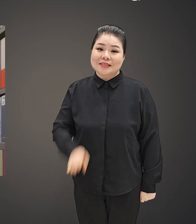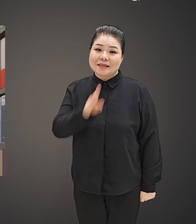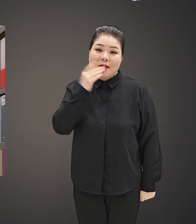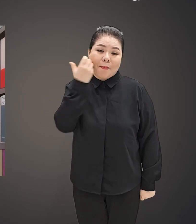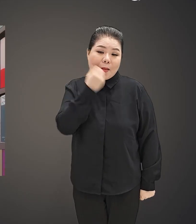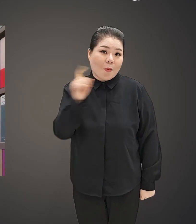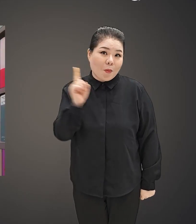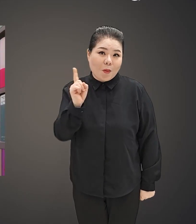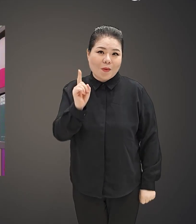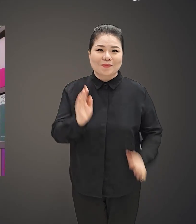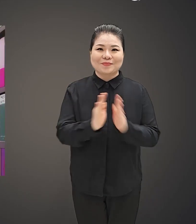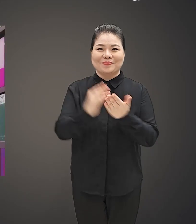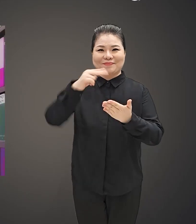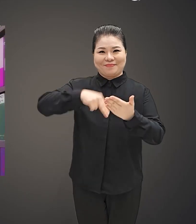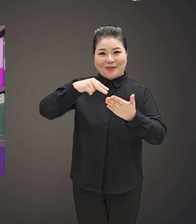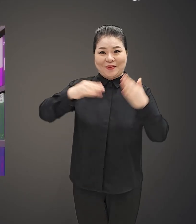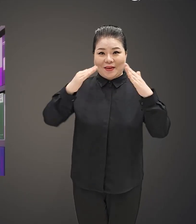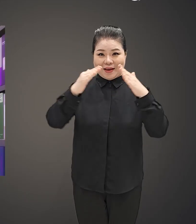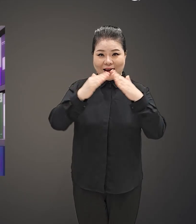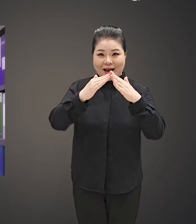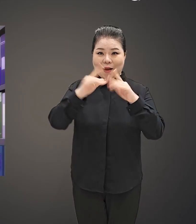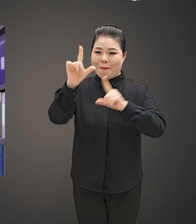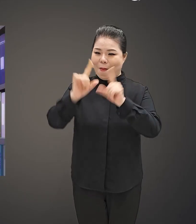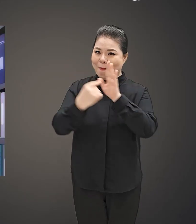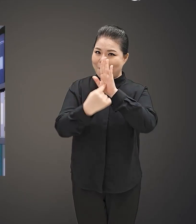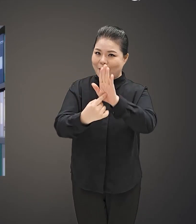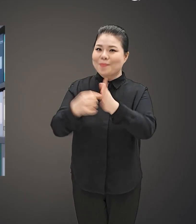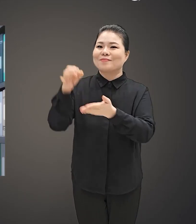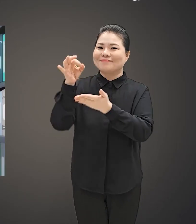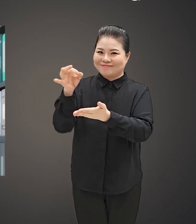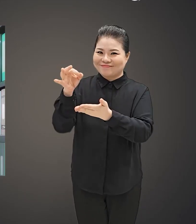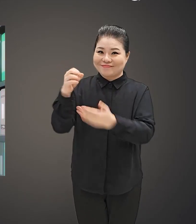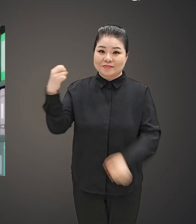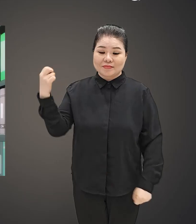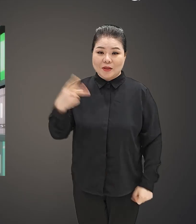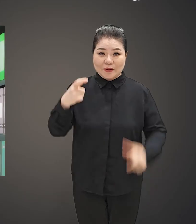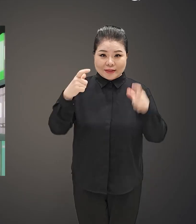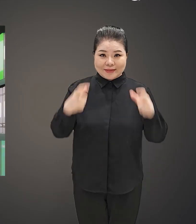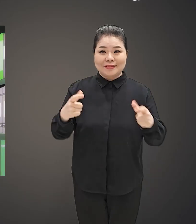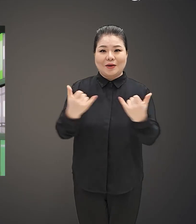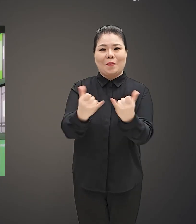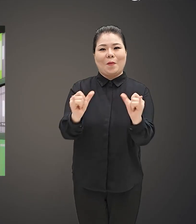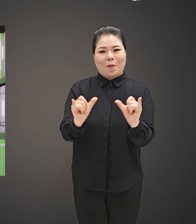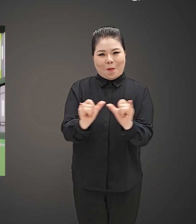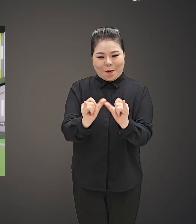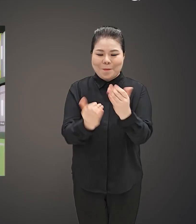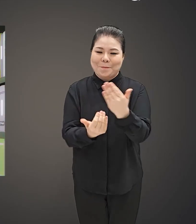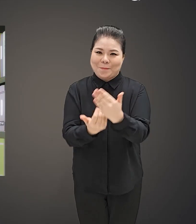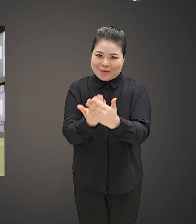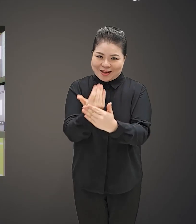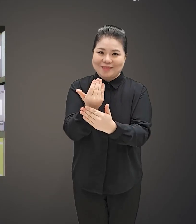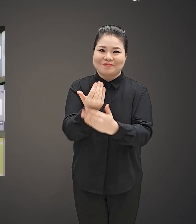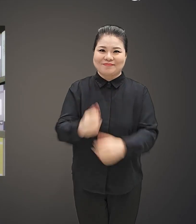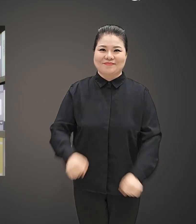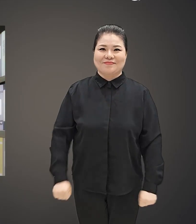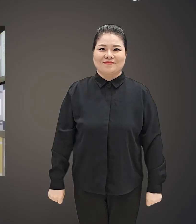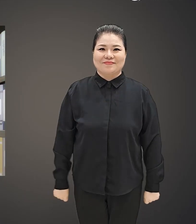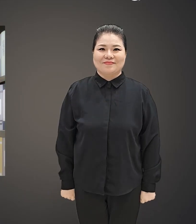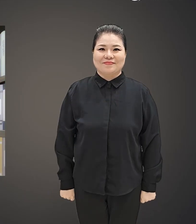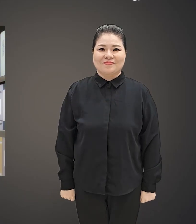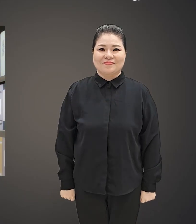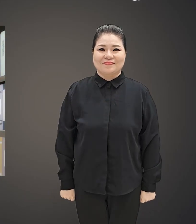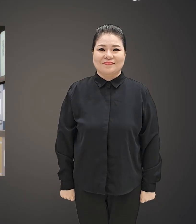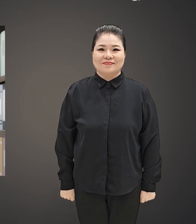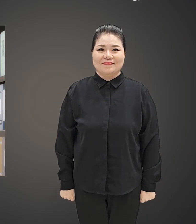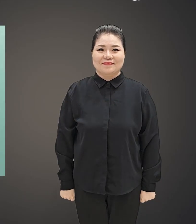진정한 마법은 도서관이 상징하는 가치에서, 그리고 그 가치에 숨을 불어넣는 지역 공동체에서 생겨났다.